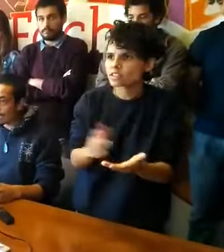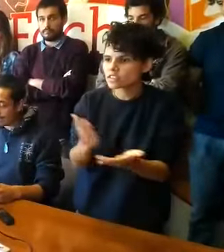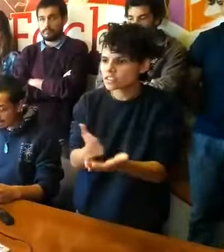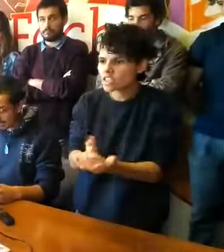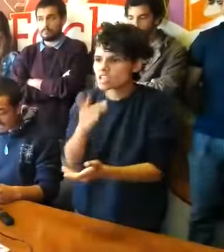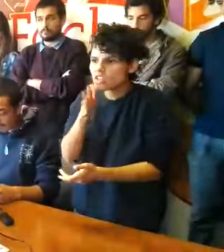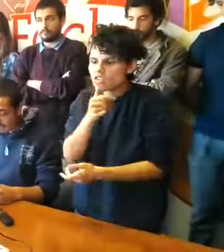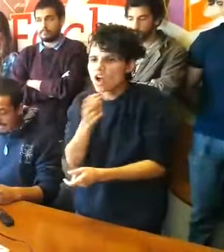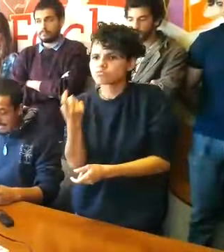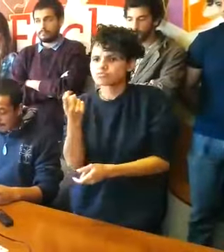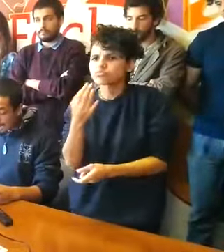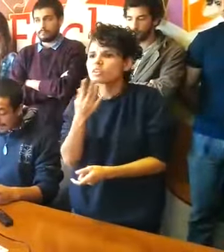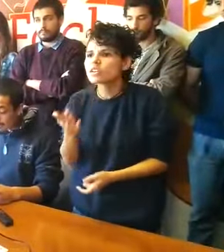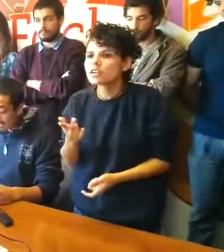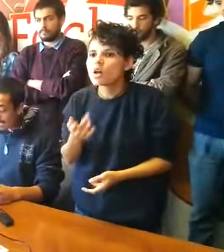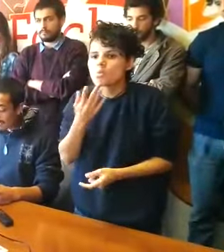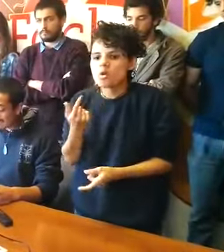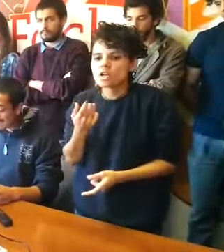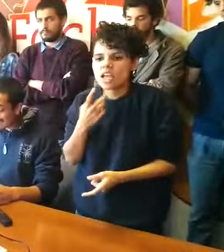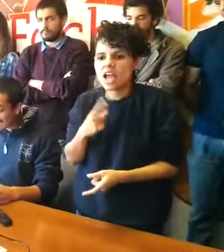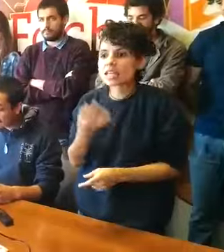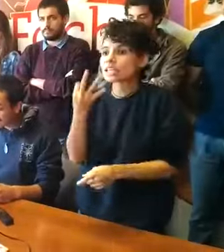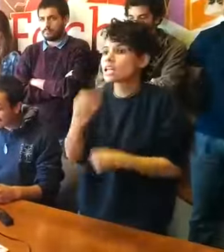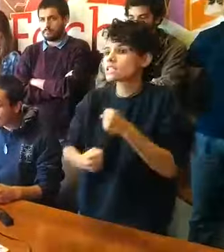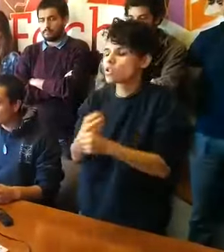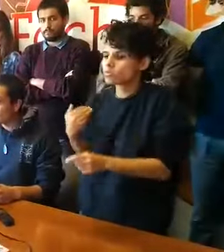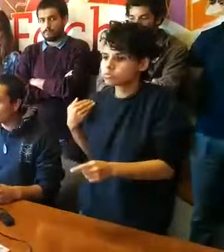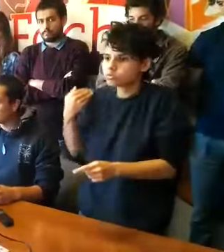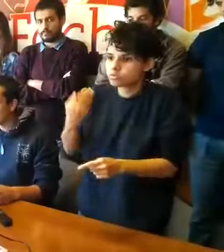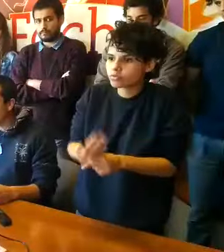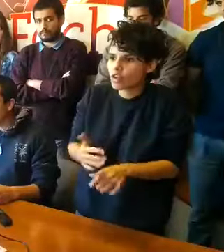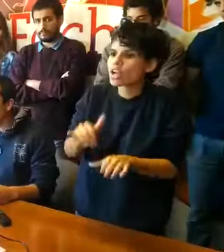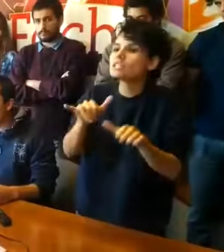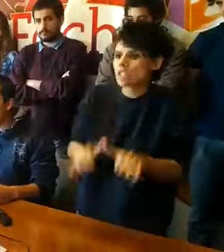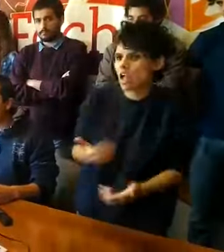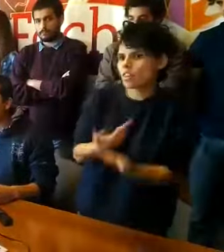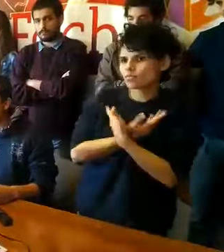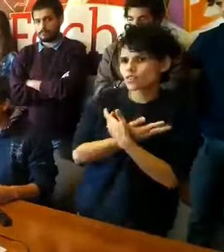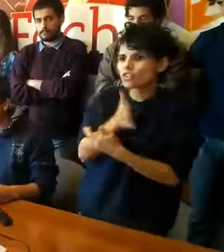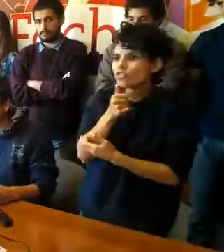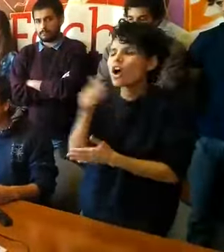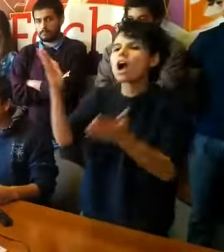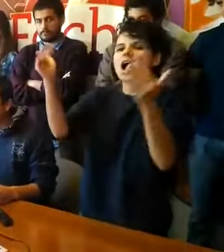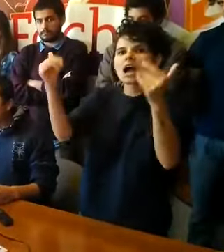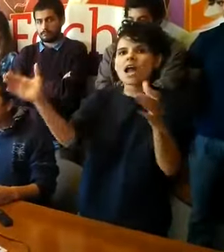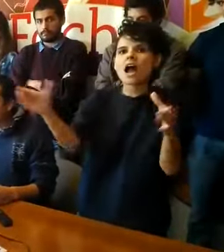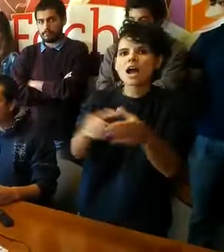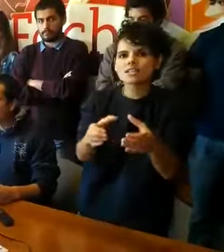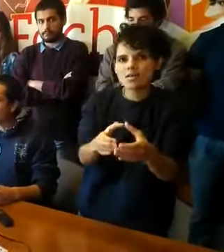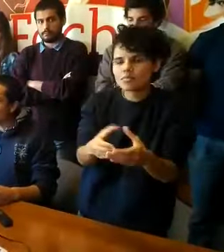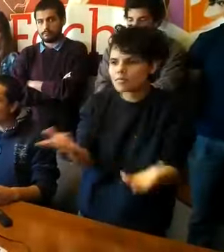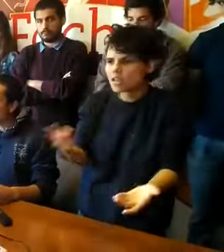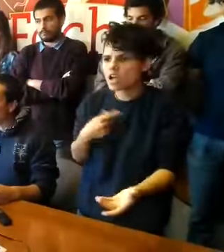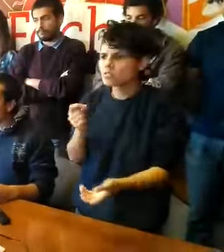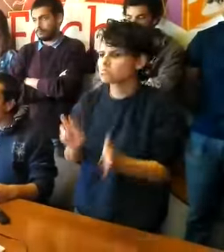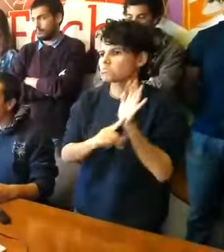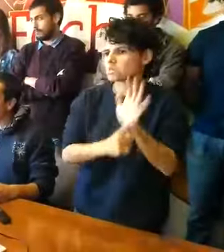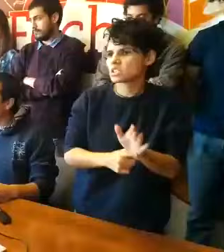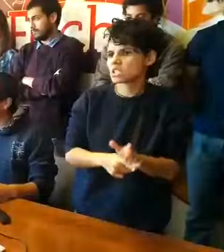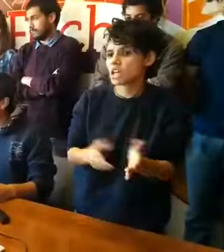por el estudianteo arciano, en parte porque lleva más de 3 años sin dejar su puesto de presidencia, sin convocar a una asamblea, sin presentarse ante